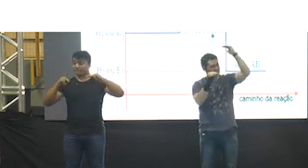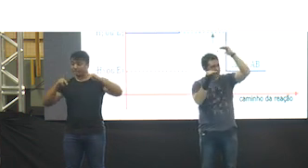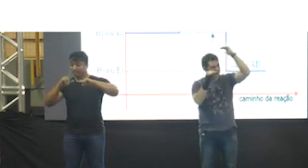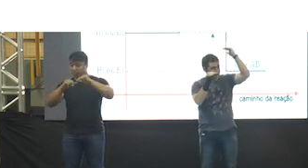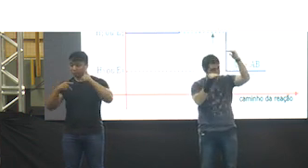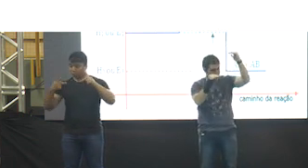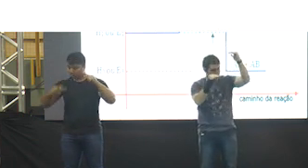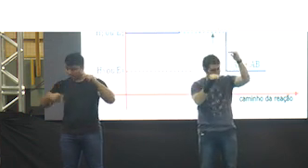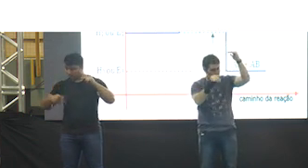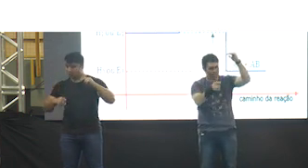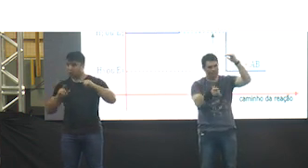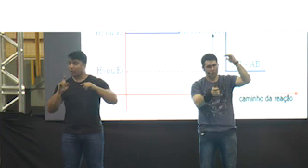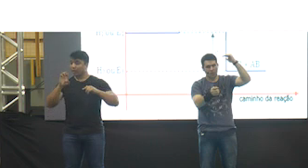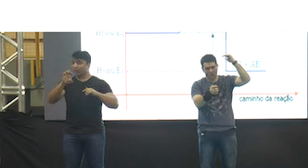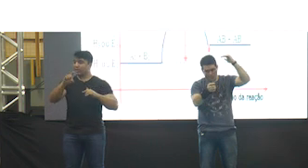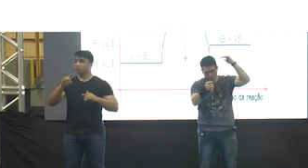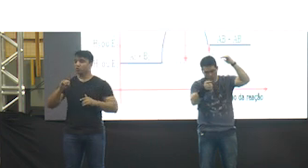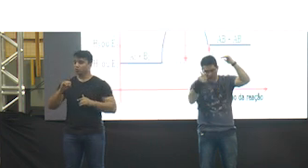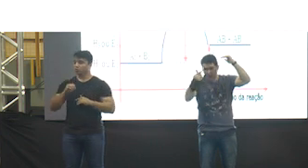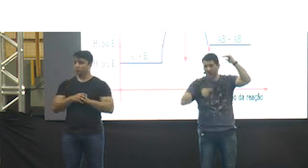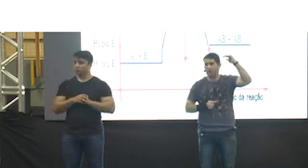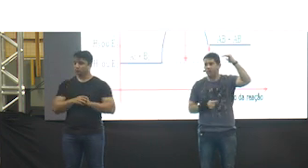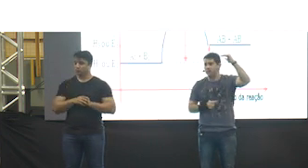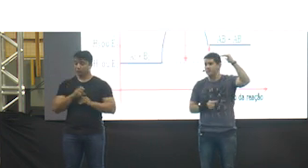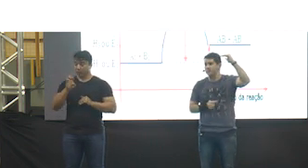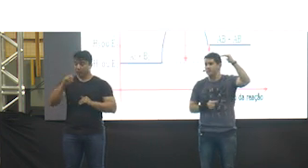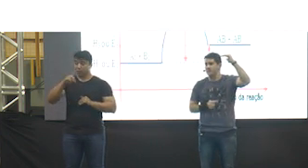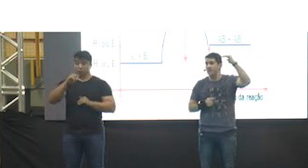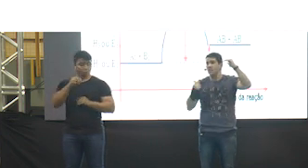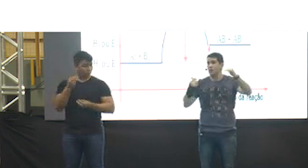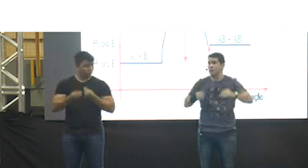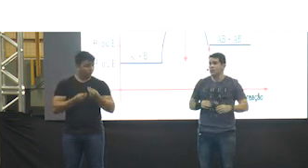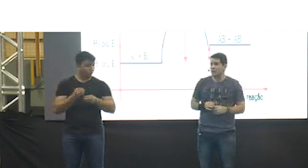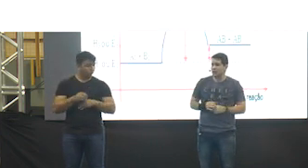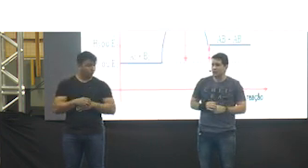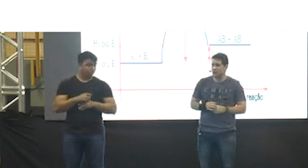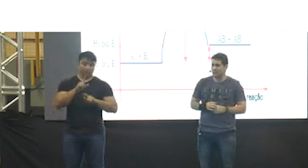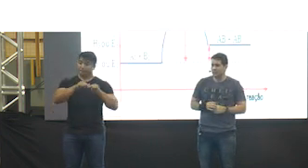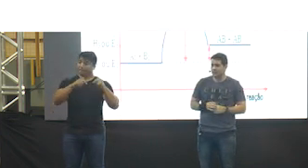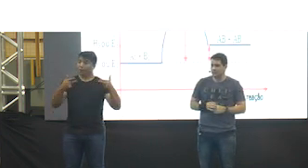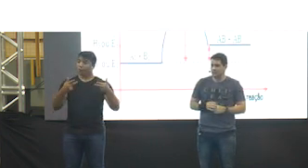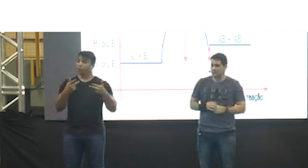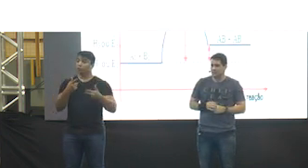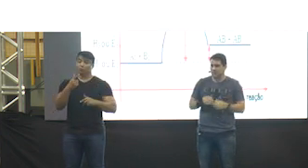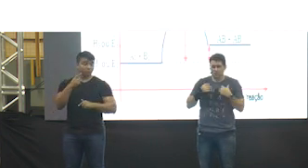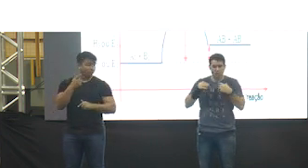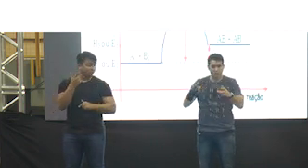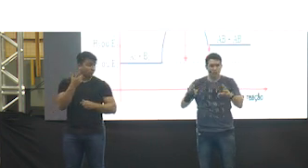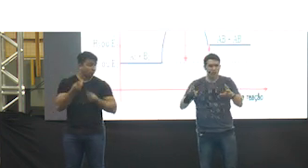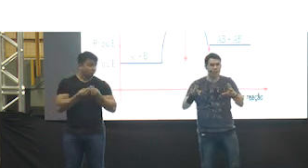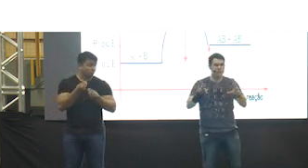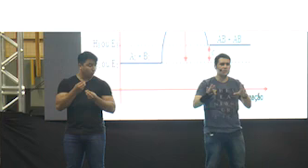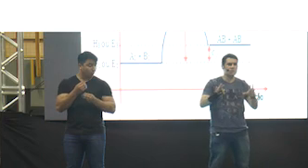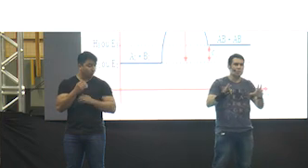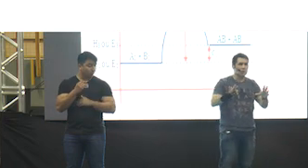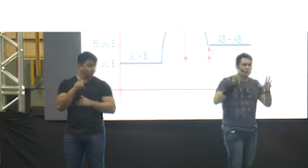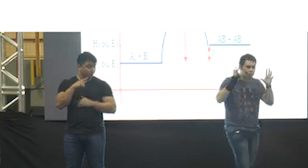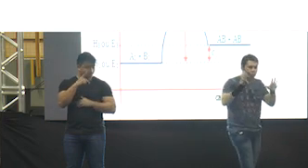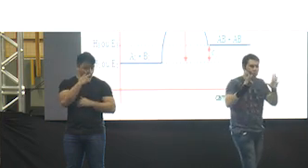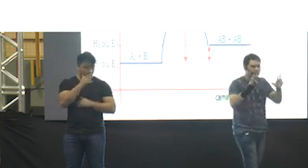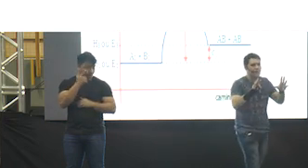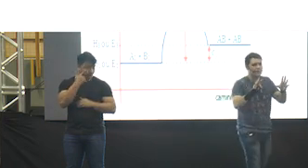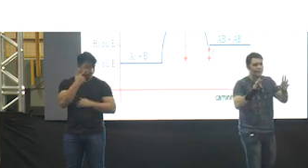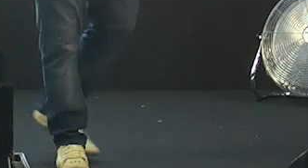em cima, exo. Olha agora para endo. Produto e reagente. Isso é o que importa para a gente nesse